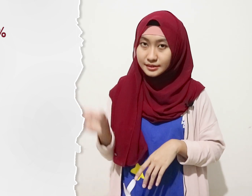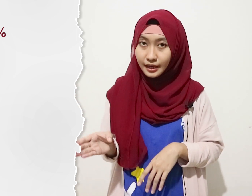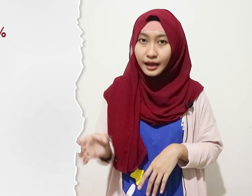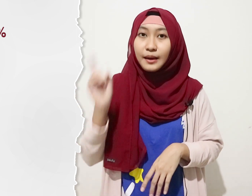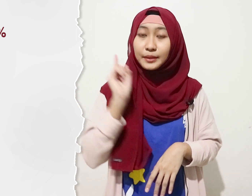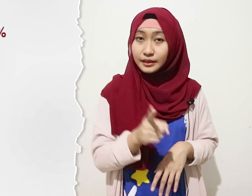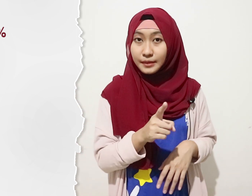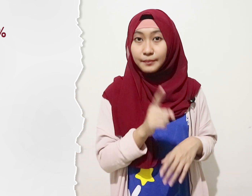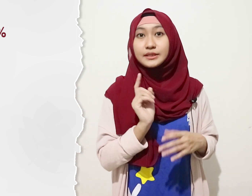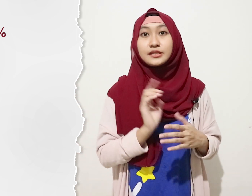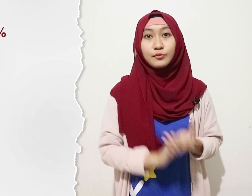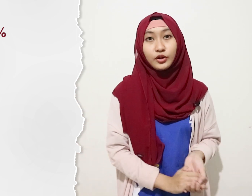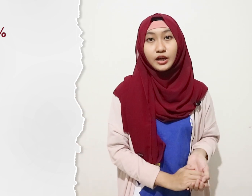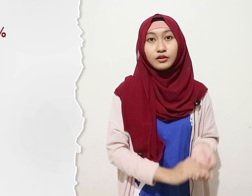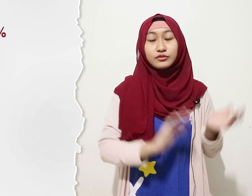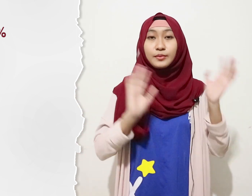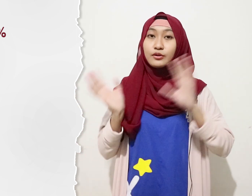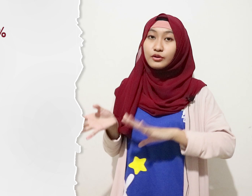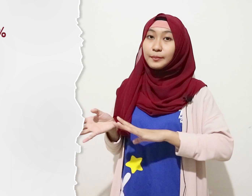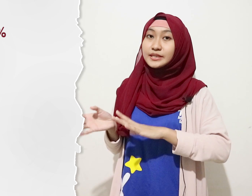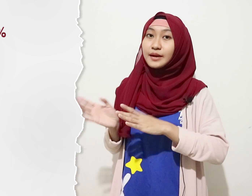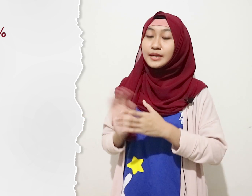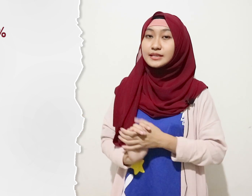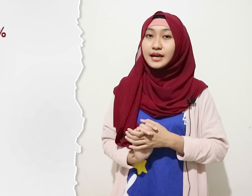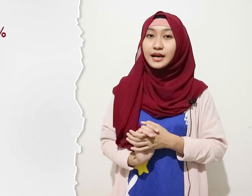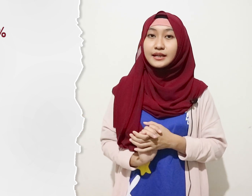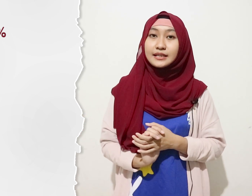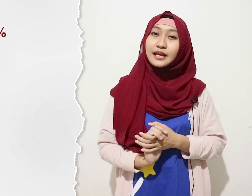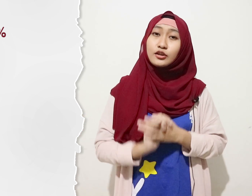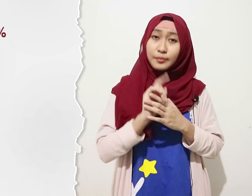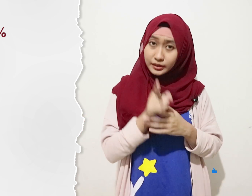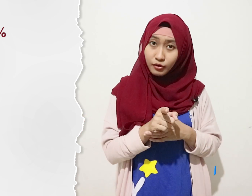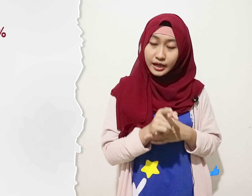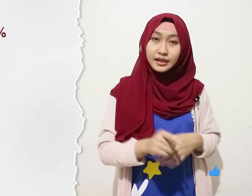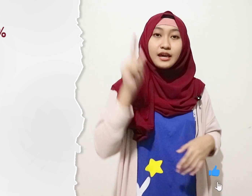persen. Pertama, pecahan campurannya harus dirubah dulu ke pecahan biasa. Nah, caranya udah pada tahu kan?